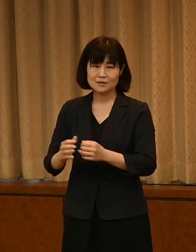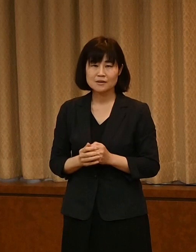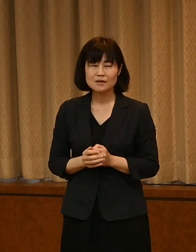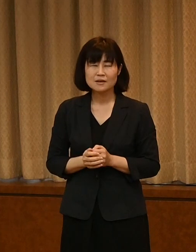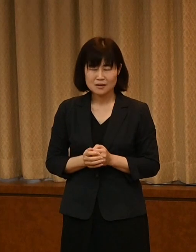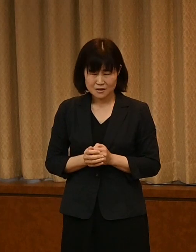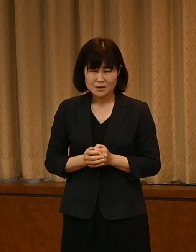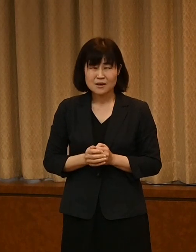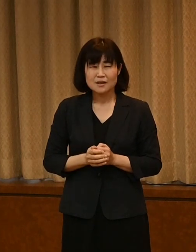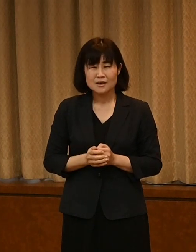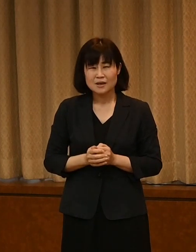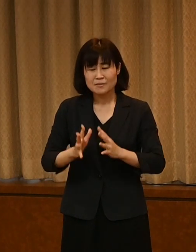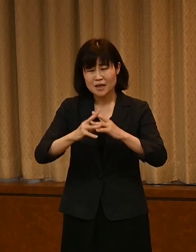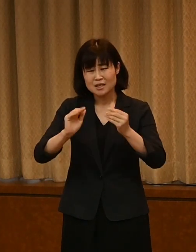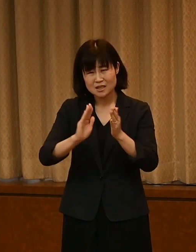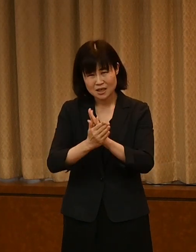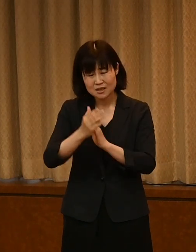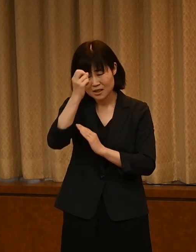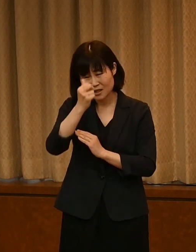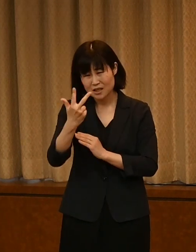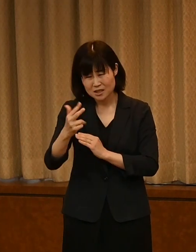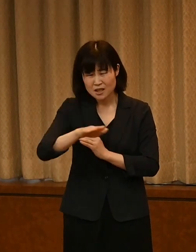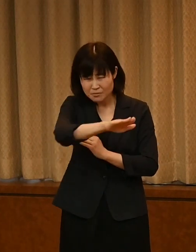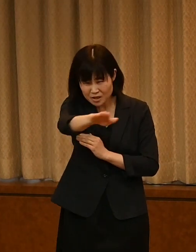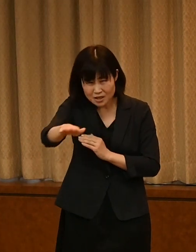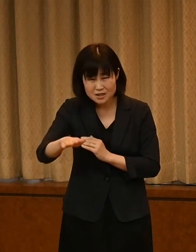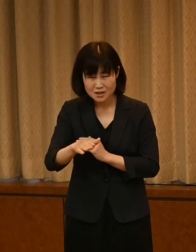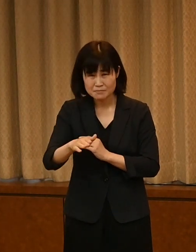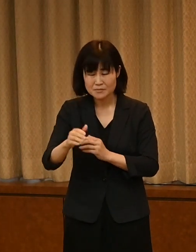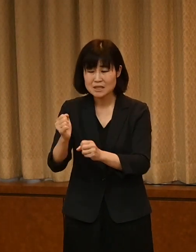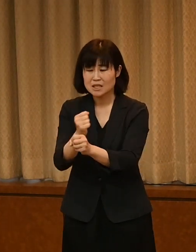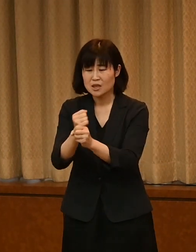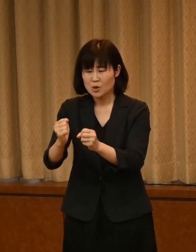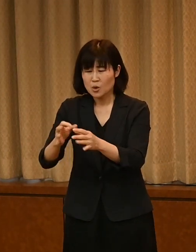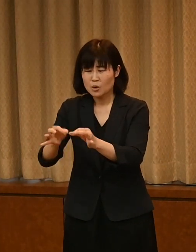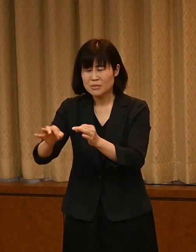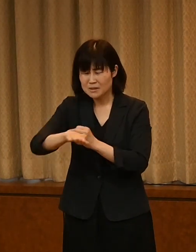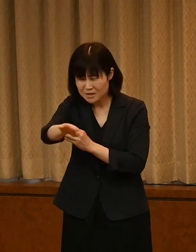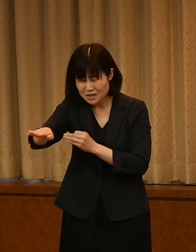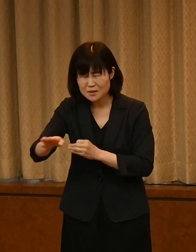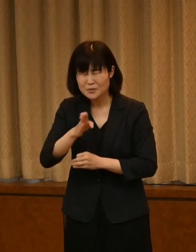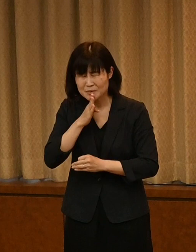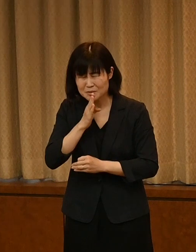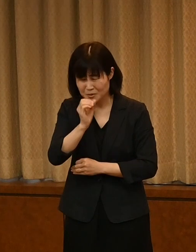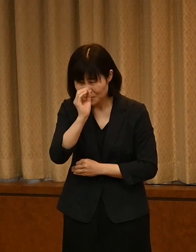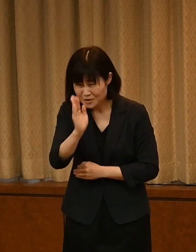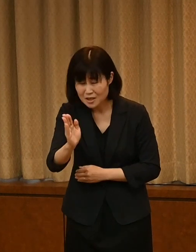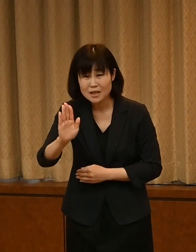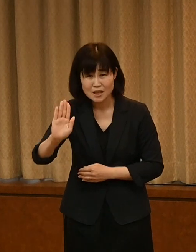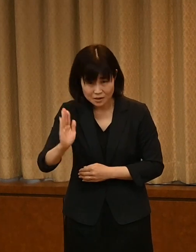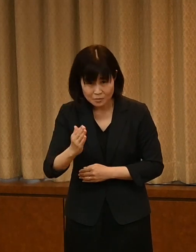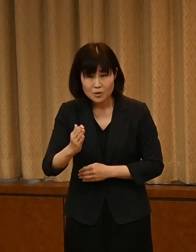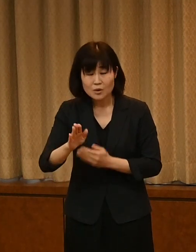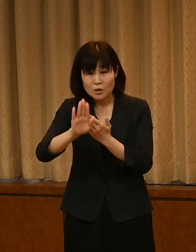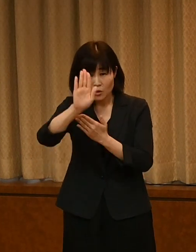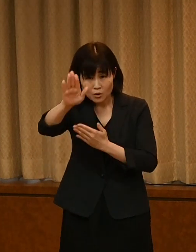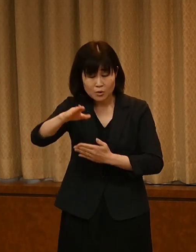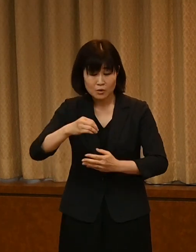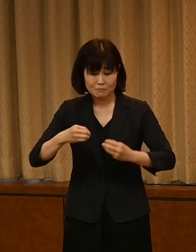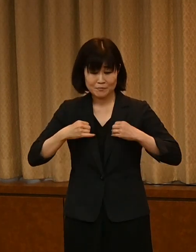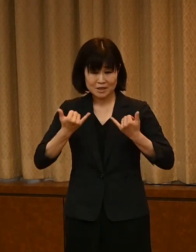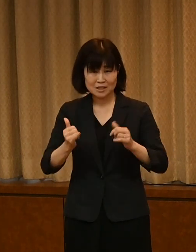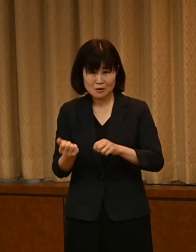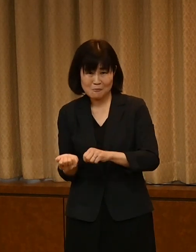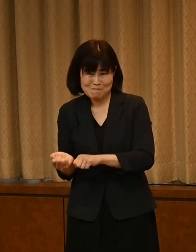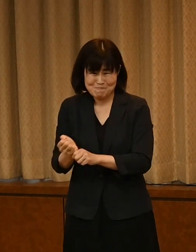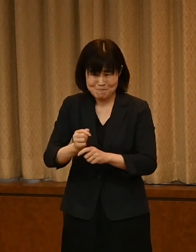ございますが、リバウンドを防止し医療提供体制を守るためにもこの危機感を共有